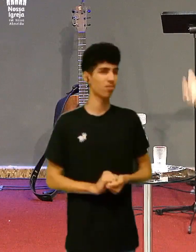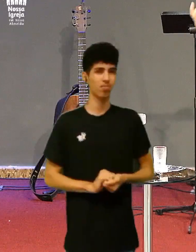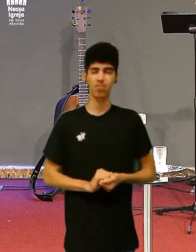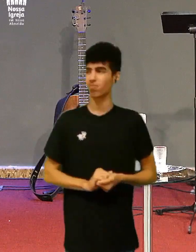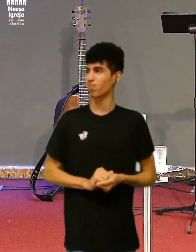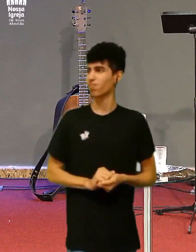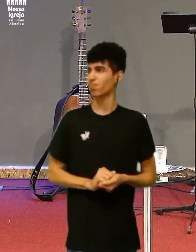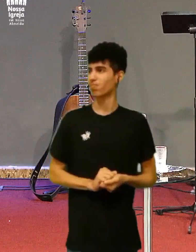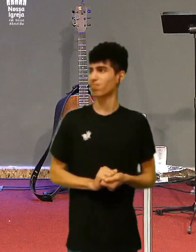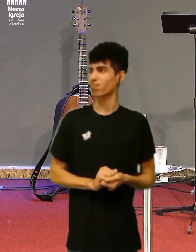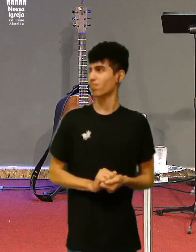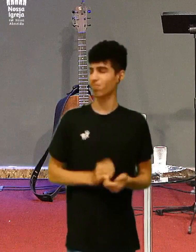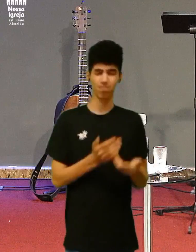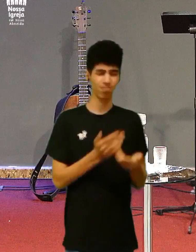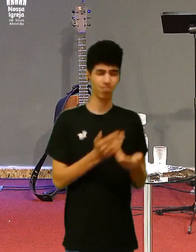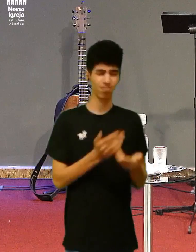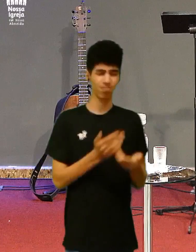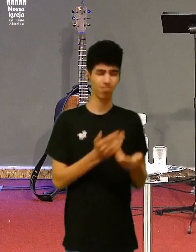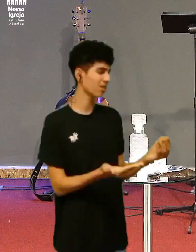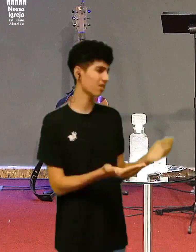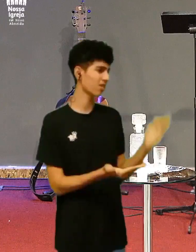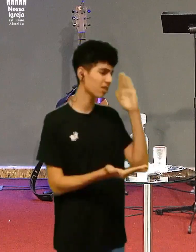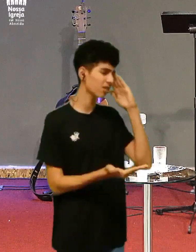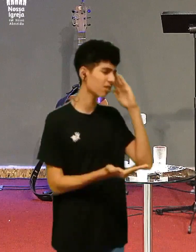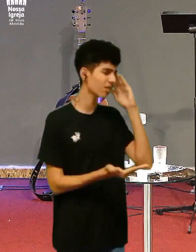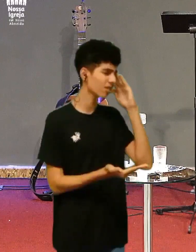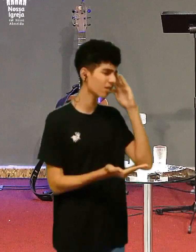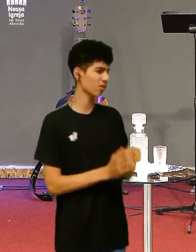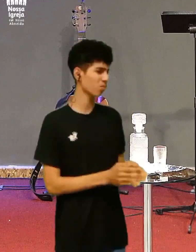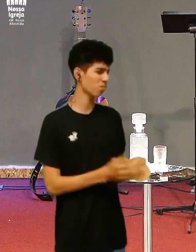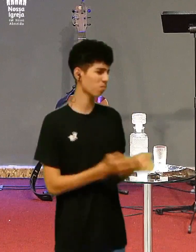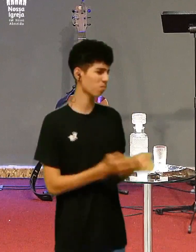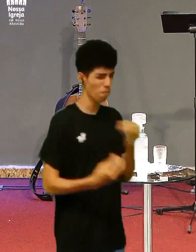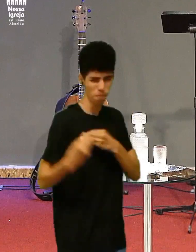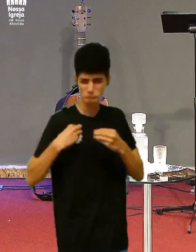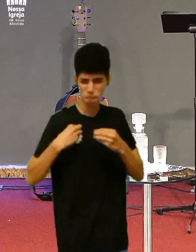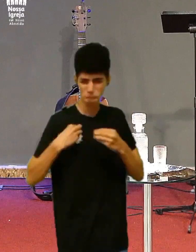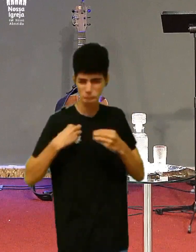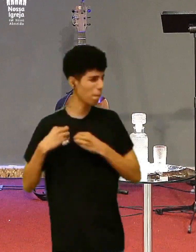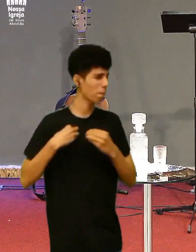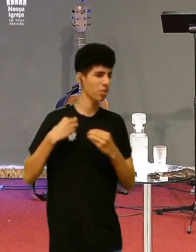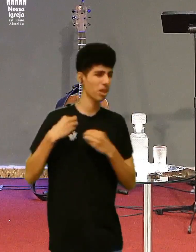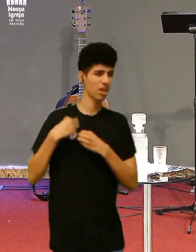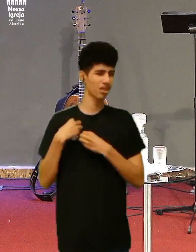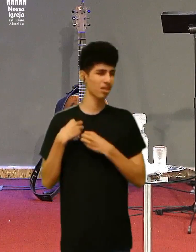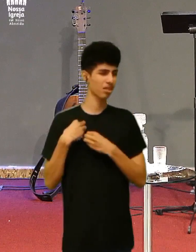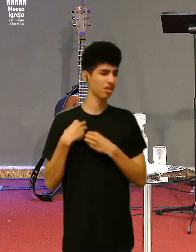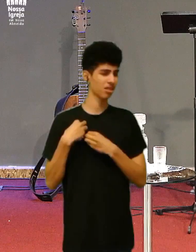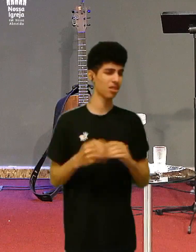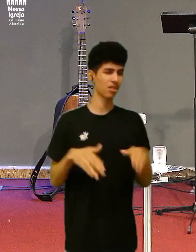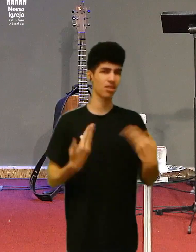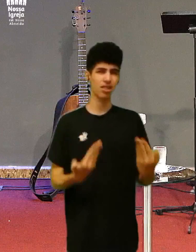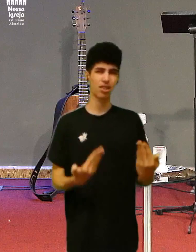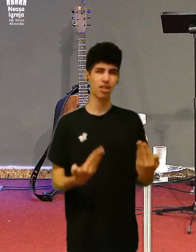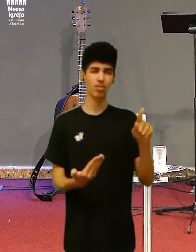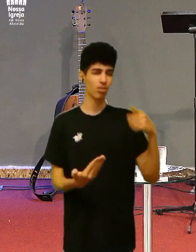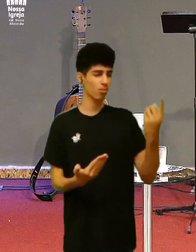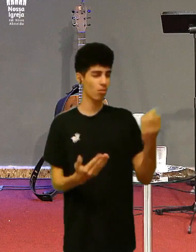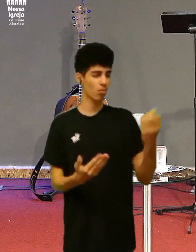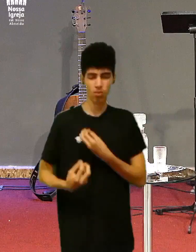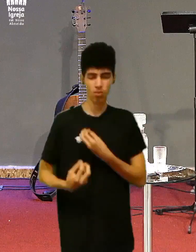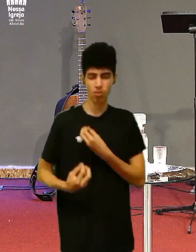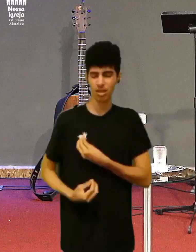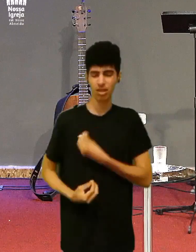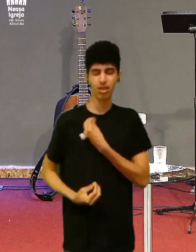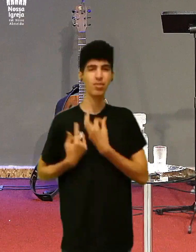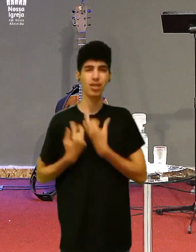Eles entenderam que eles eram pecadores. E ali, meus irmãos, estourou um grande avivamento. Uma igreja